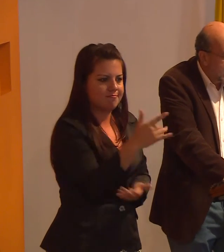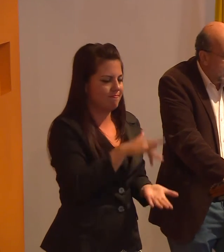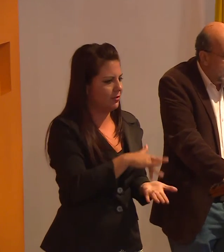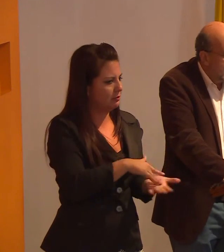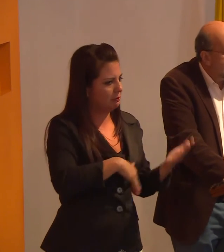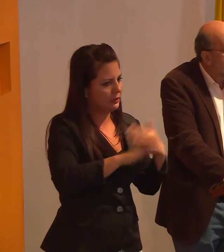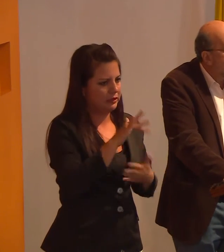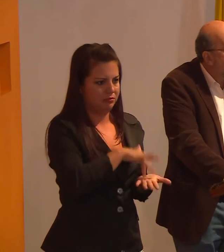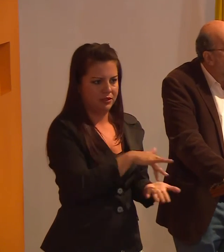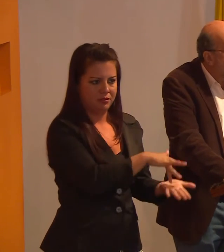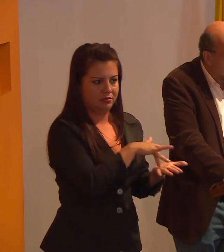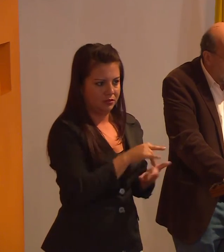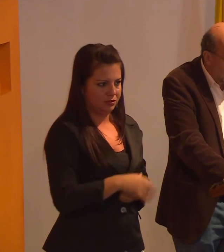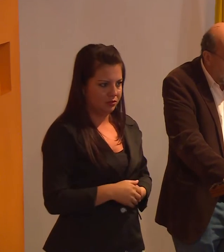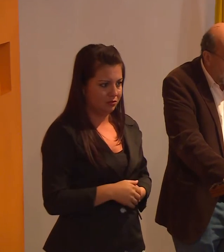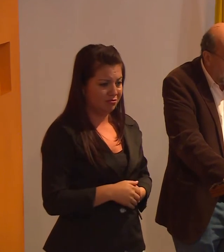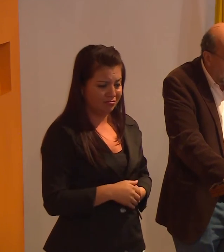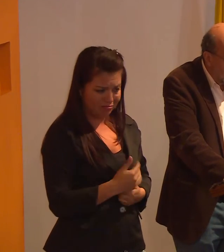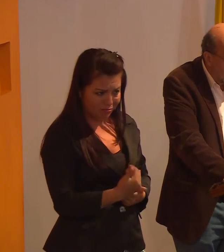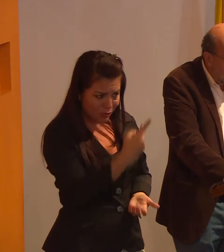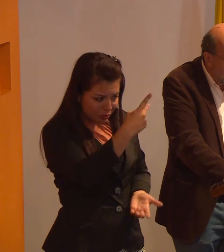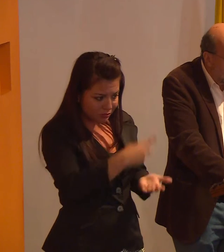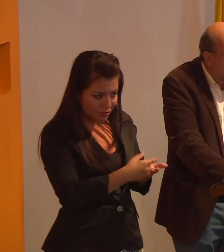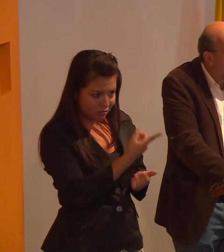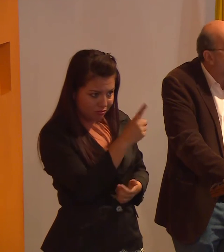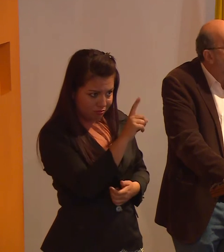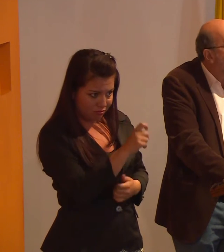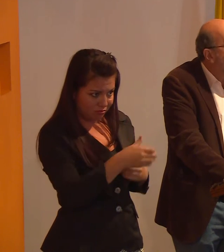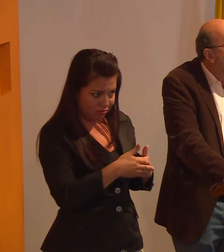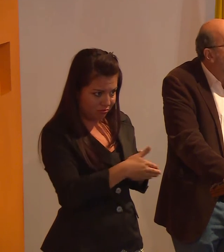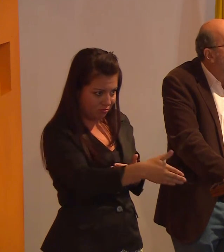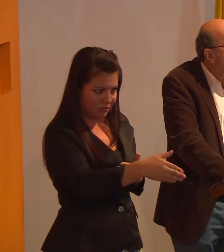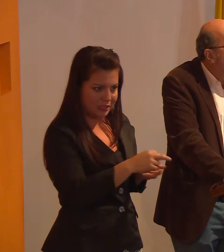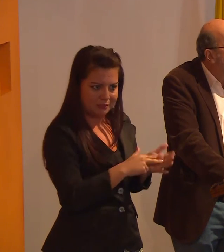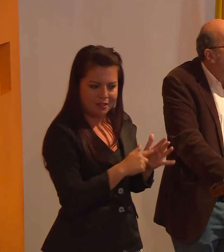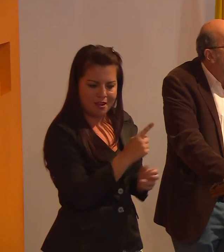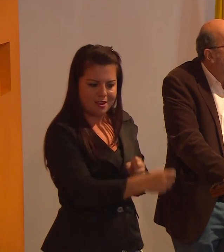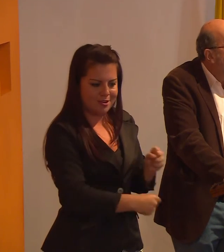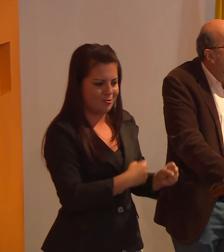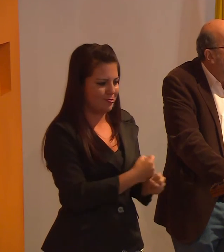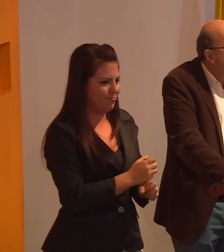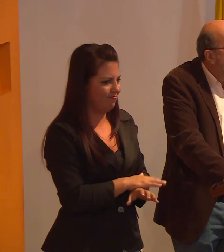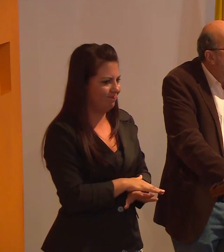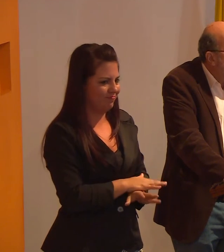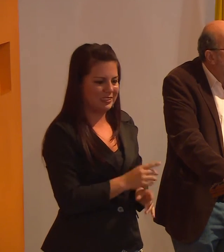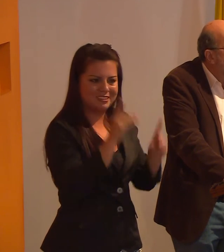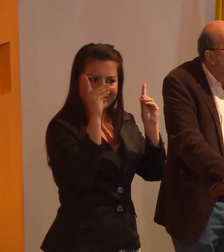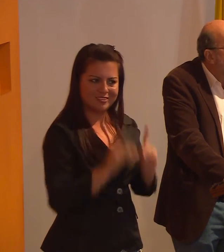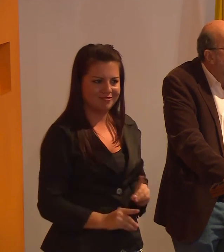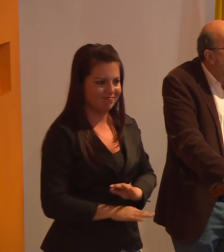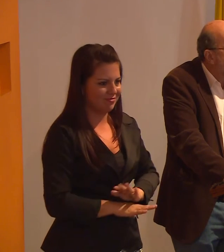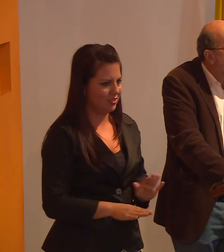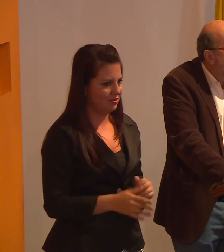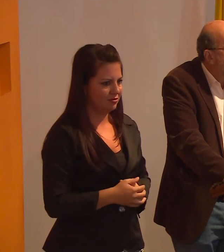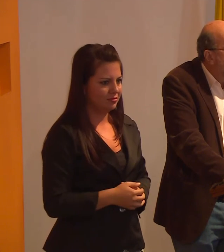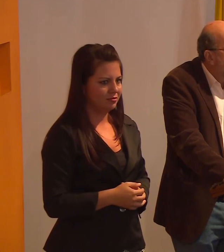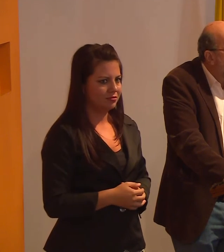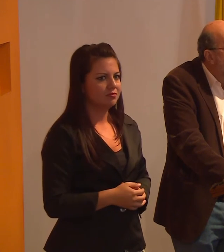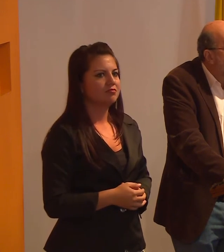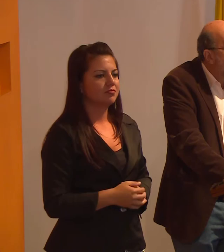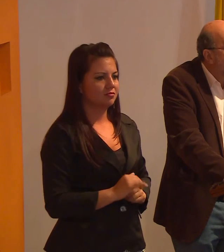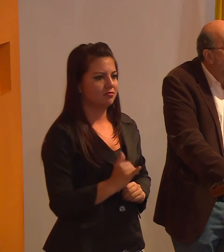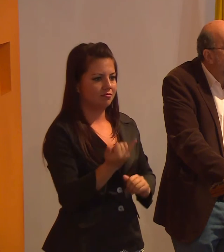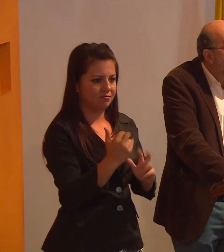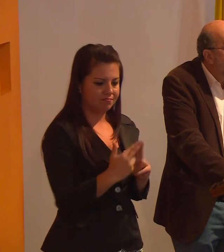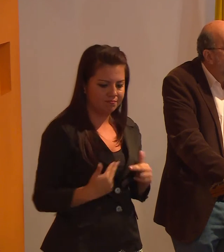2016 será un año definitivo en este sentido. Nos reuniremos